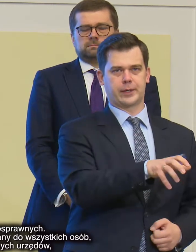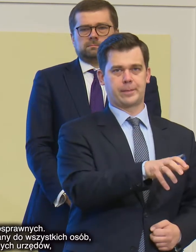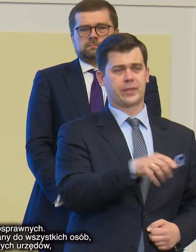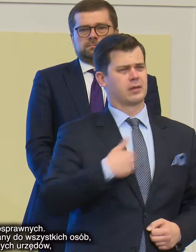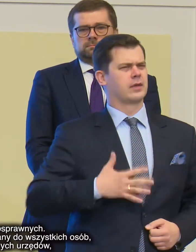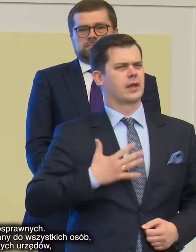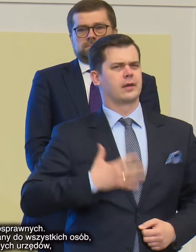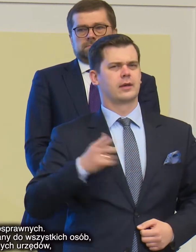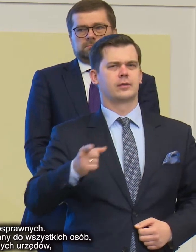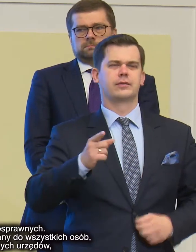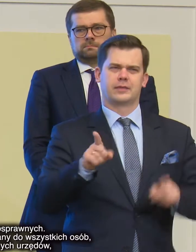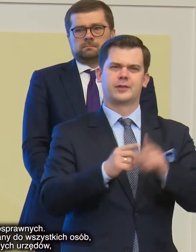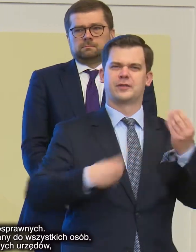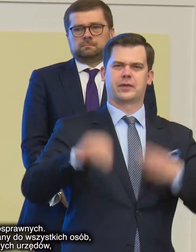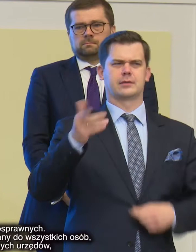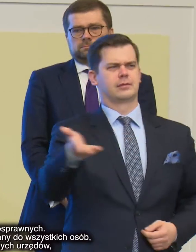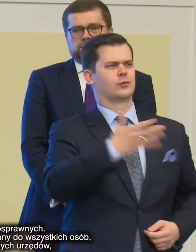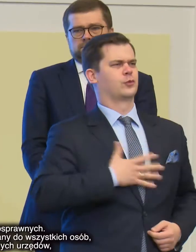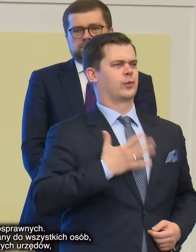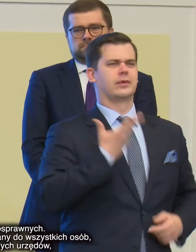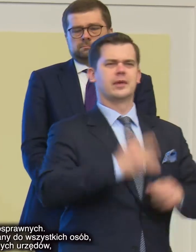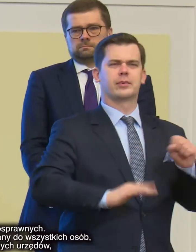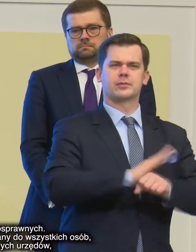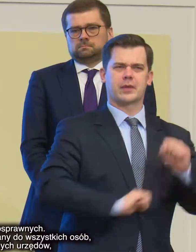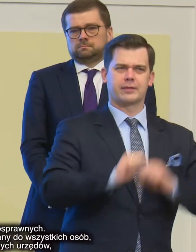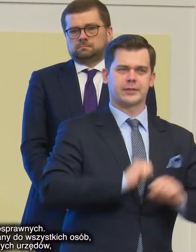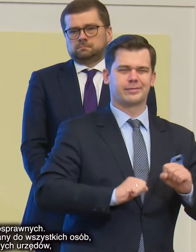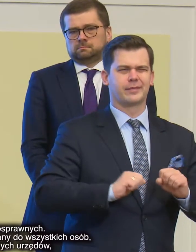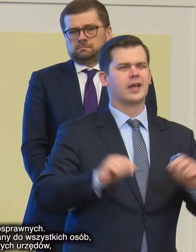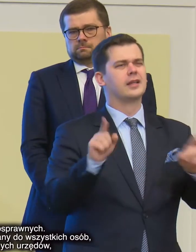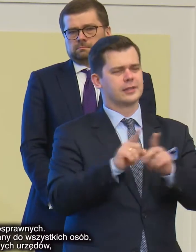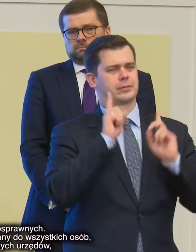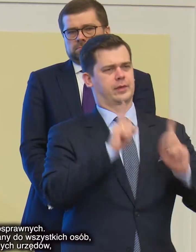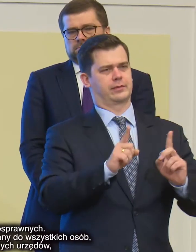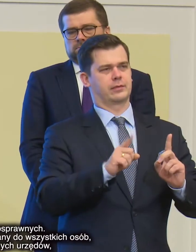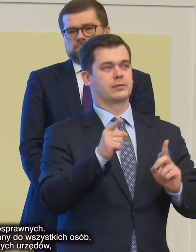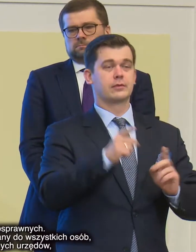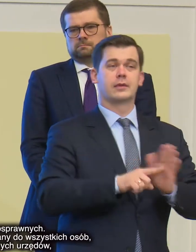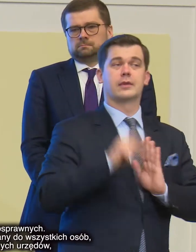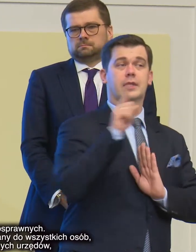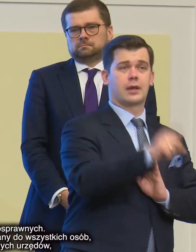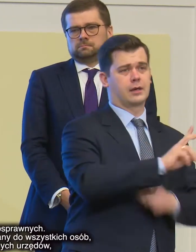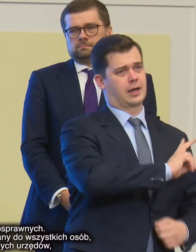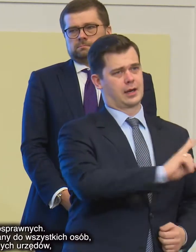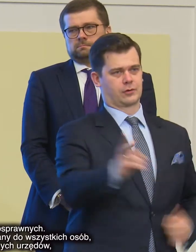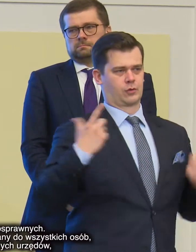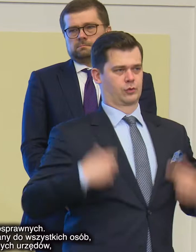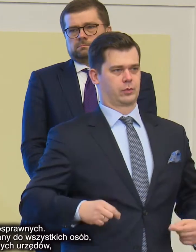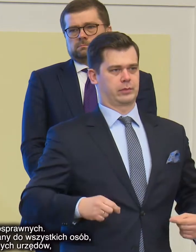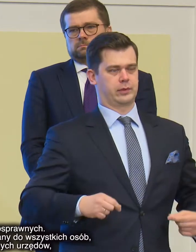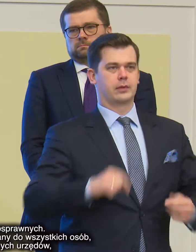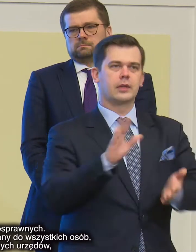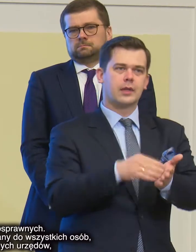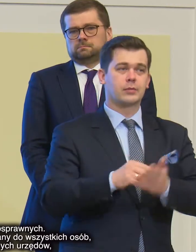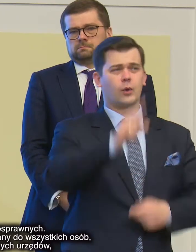w większości przypadków Państwu by się wydawało. Ale jest to program adresowany do wszystkich osób,